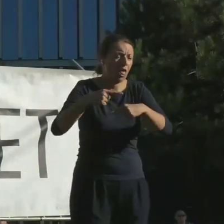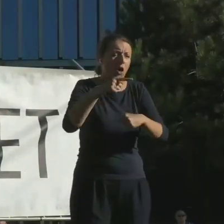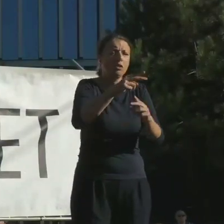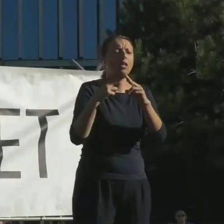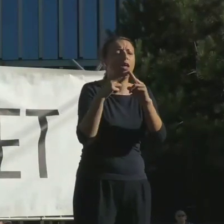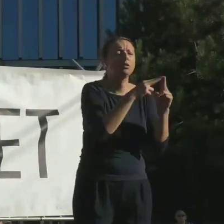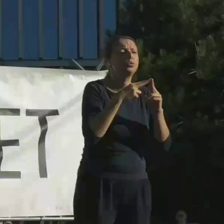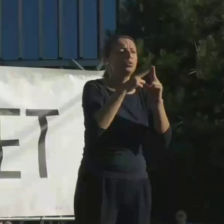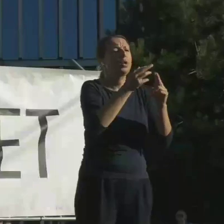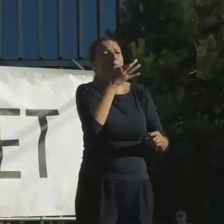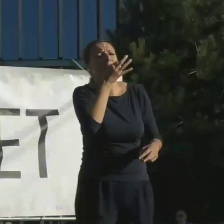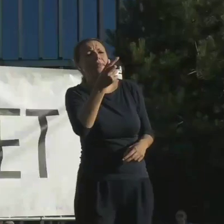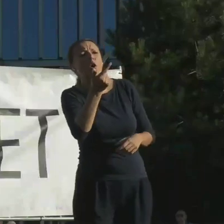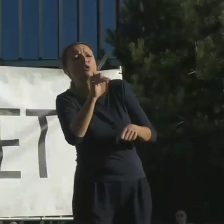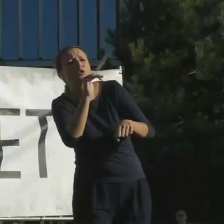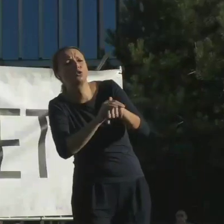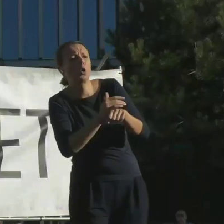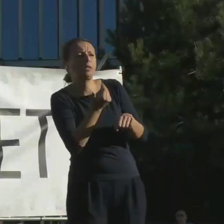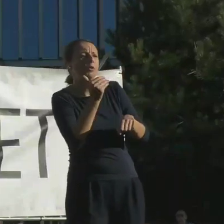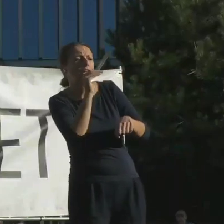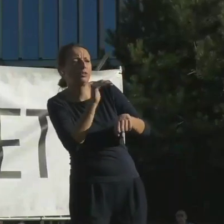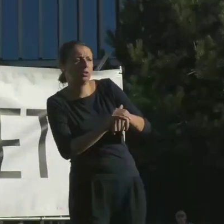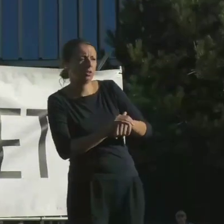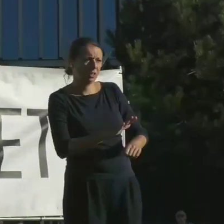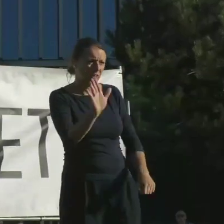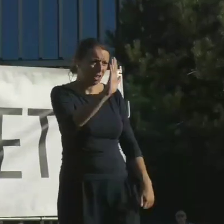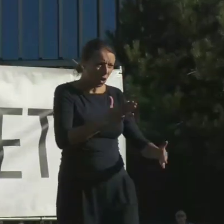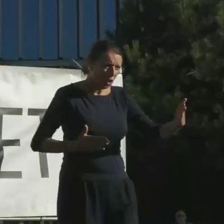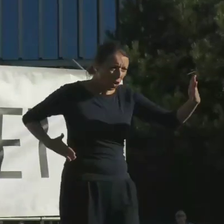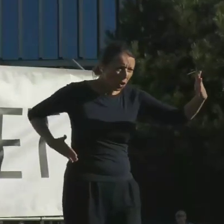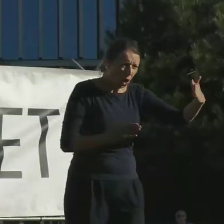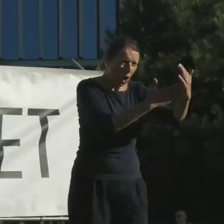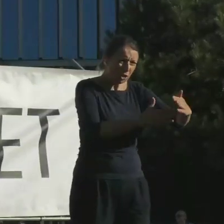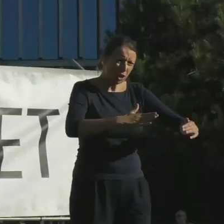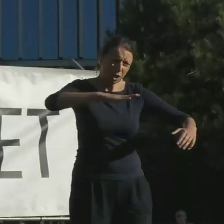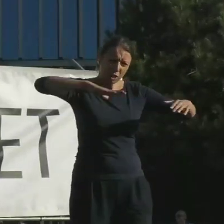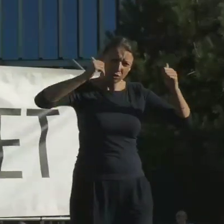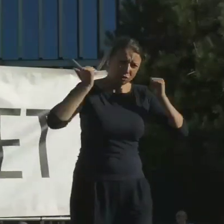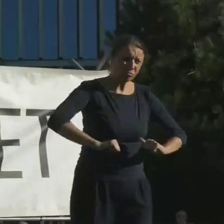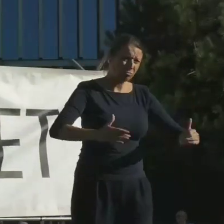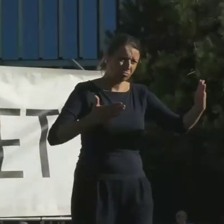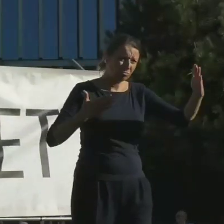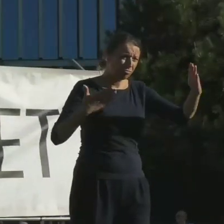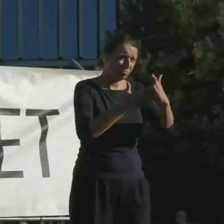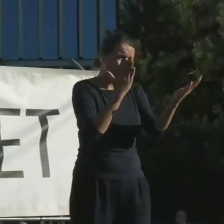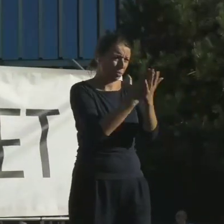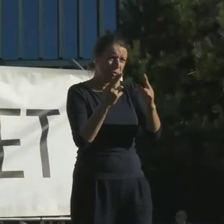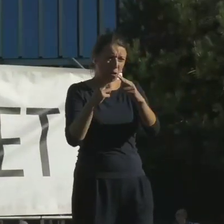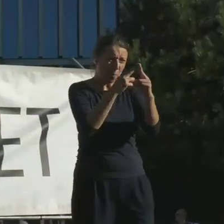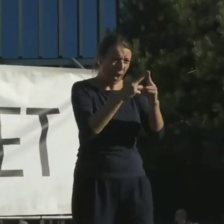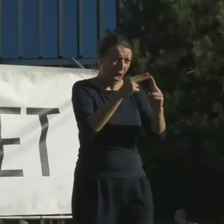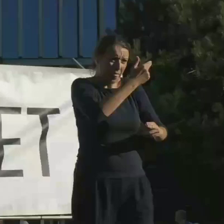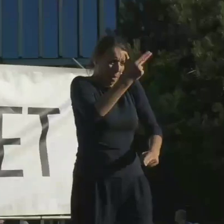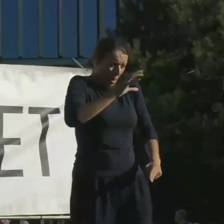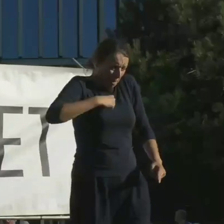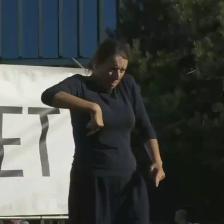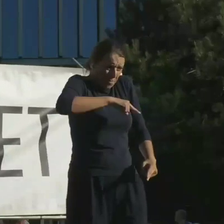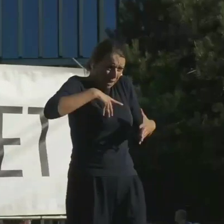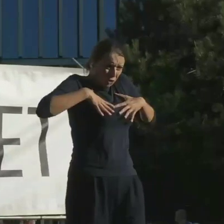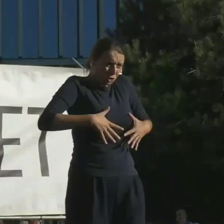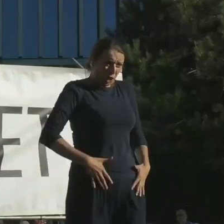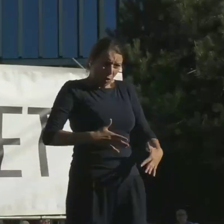są skłonni się zgodzić albo nie. Koniec tego! Dosyć kompromisów w sprawie naszych ciał!